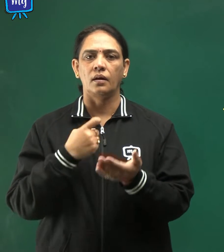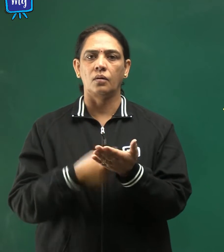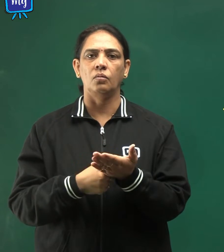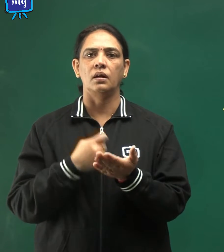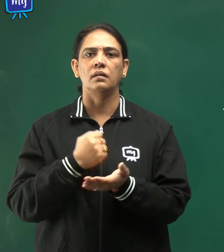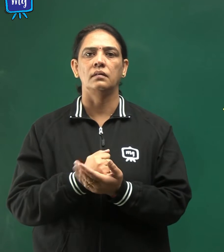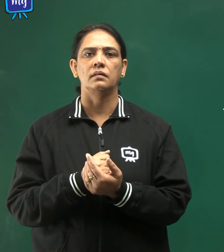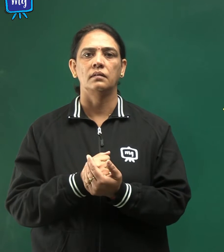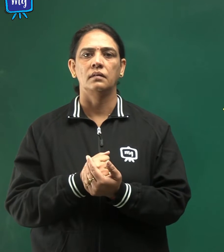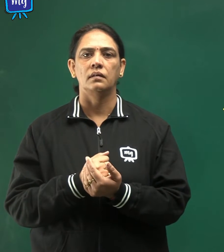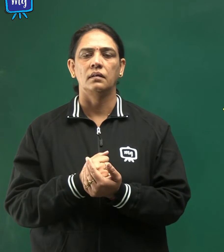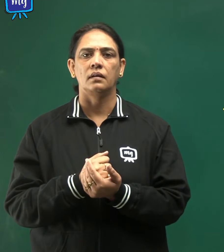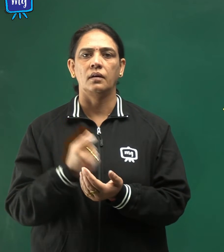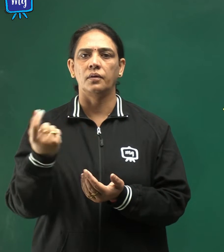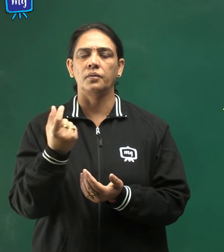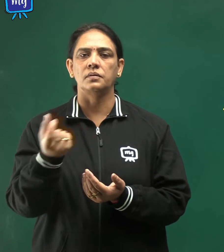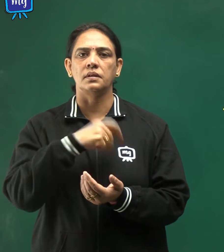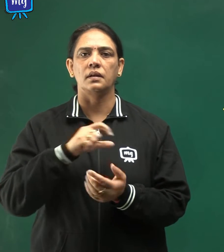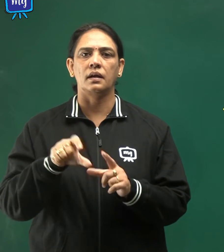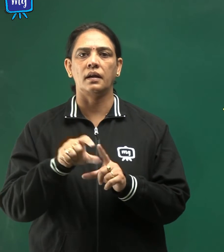फॉर्मूला प्रयोग करेंगे।